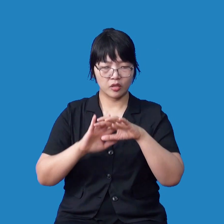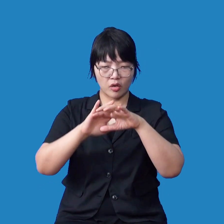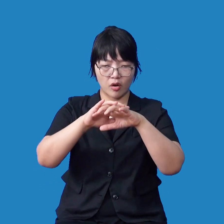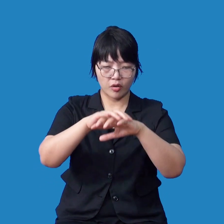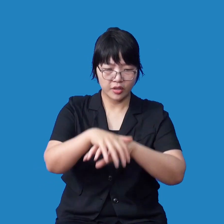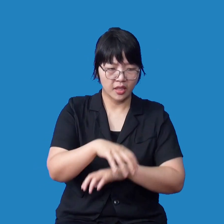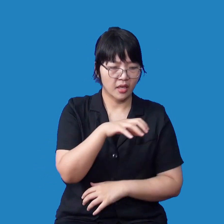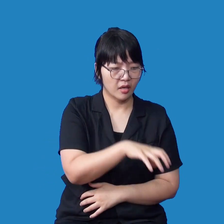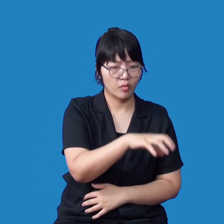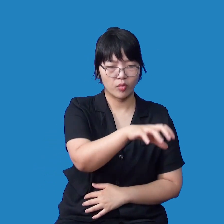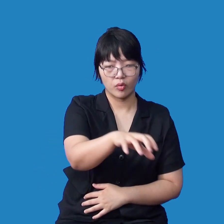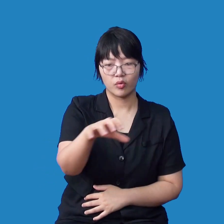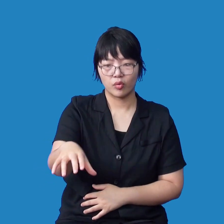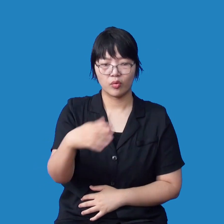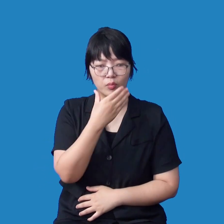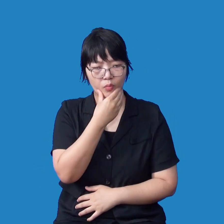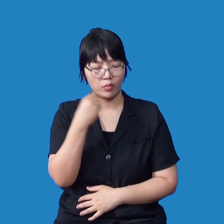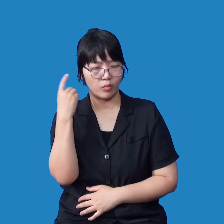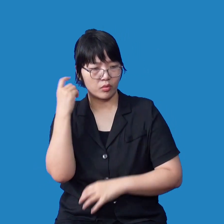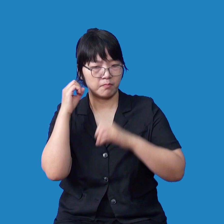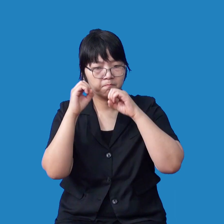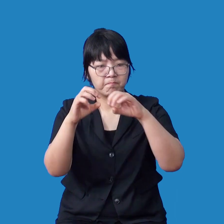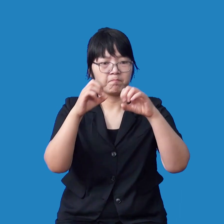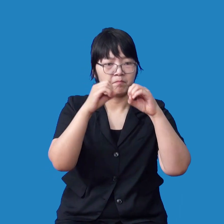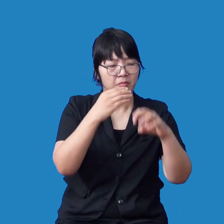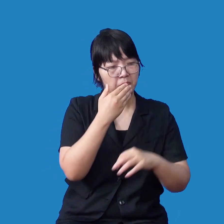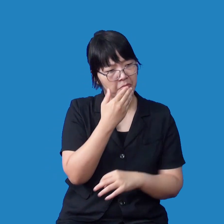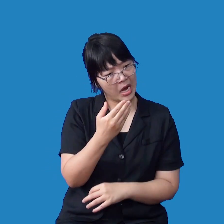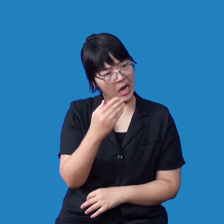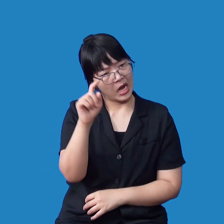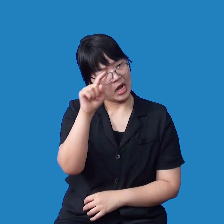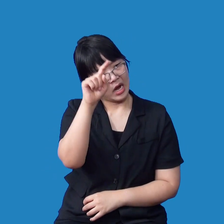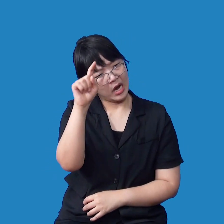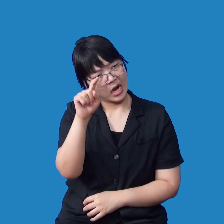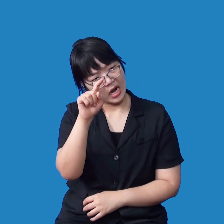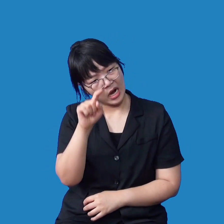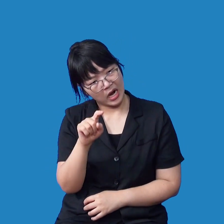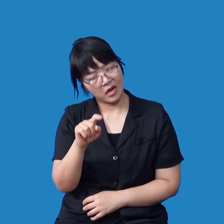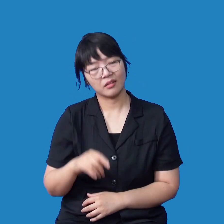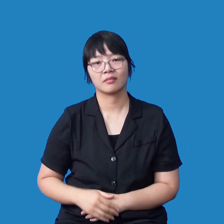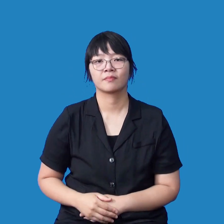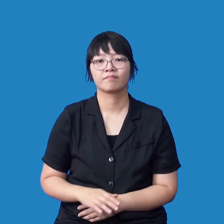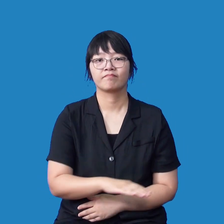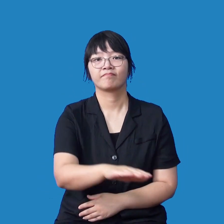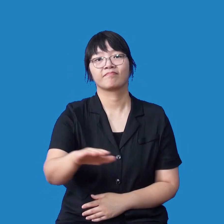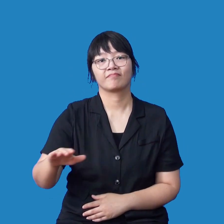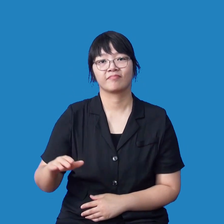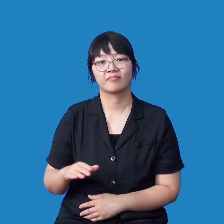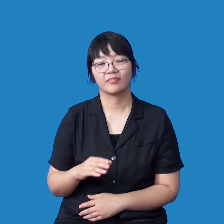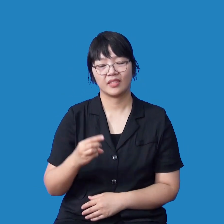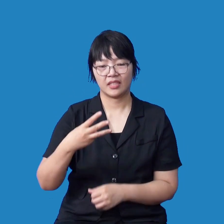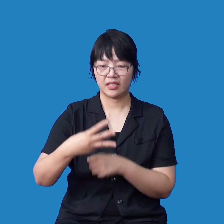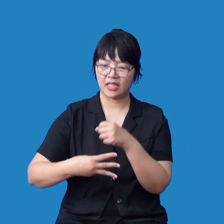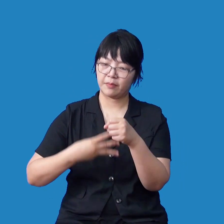말씀을 선포할 수가 있겠습니까? 우리는 지나간 2년 반 동안